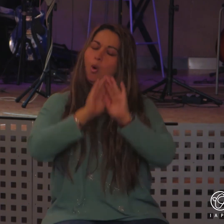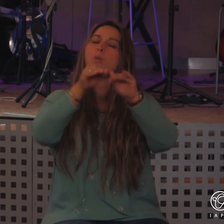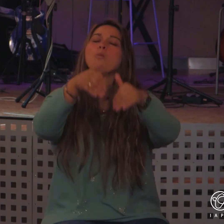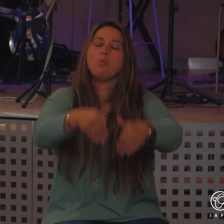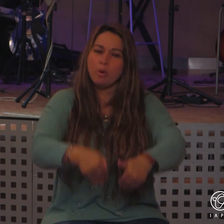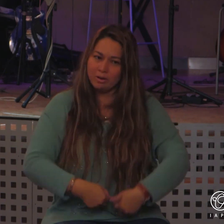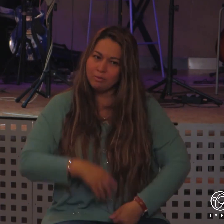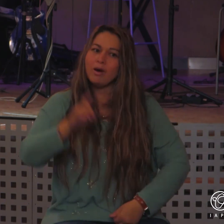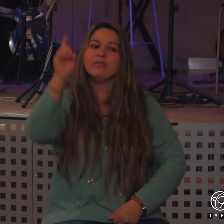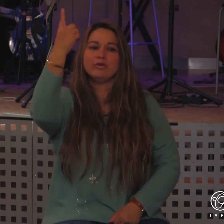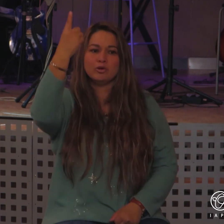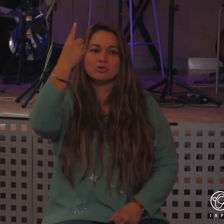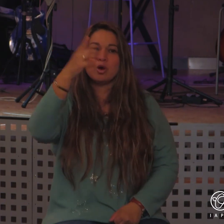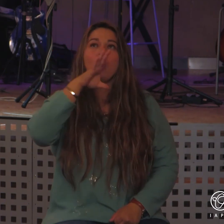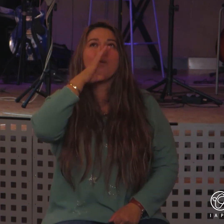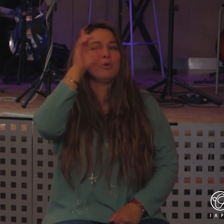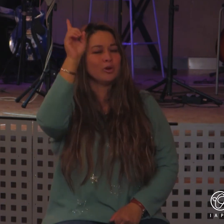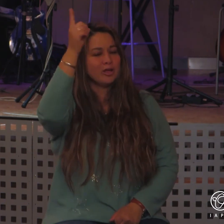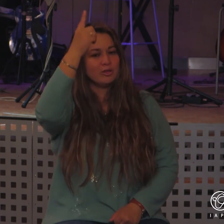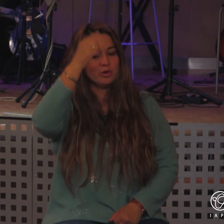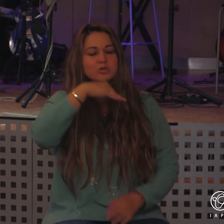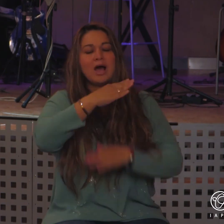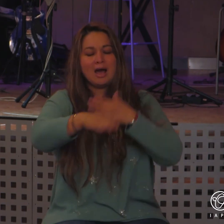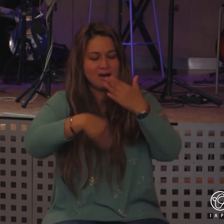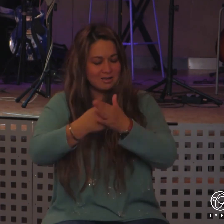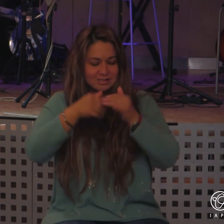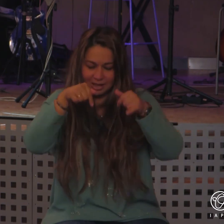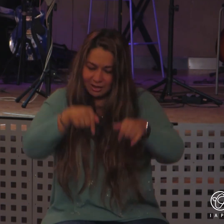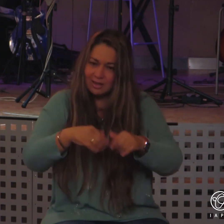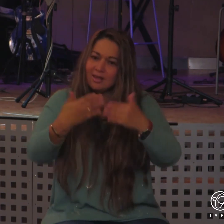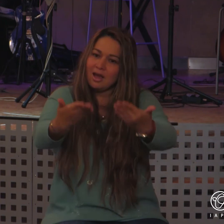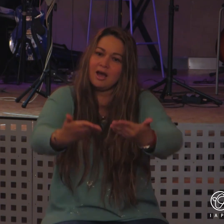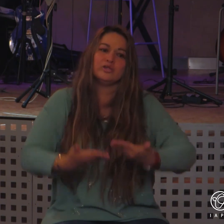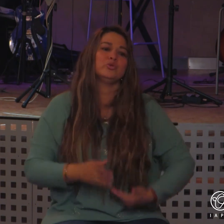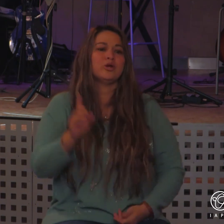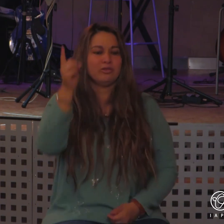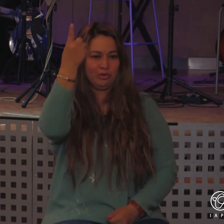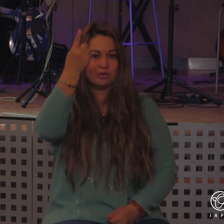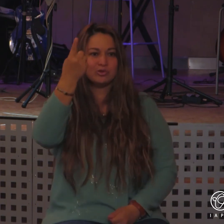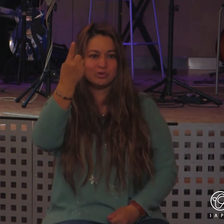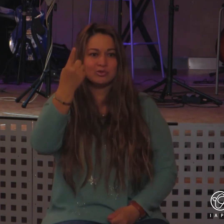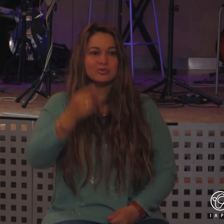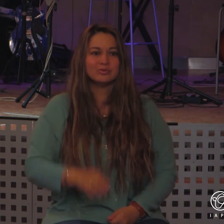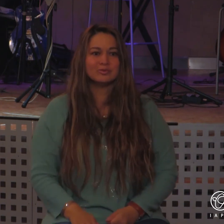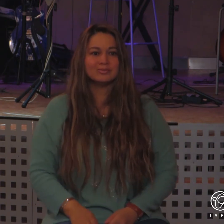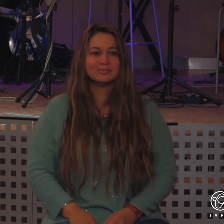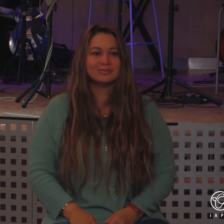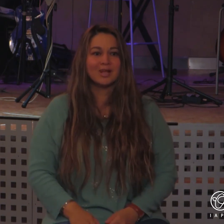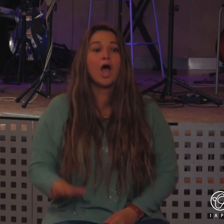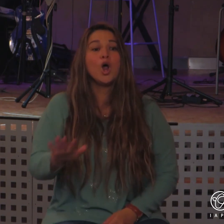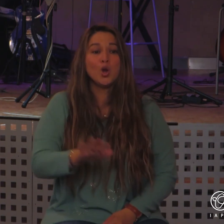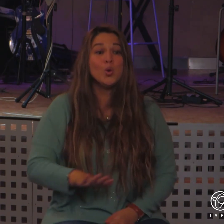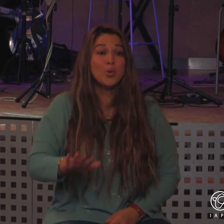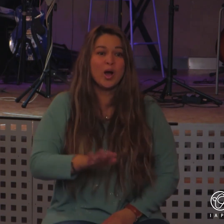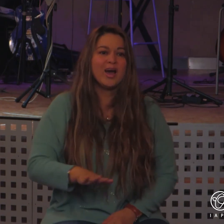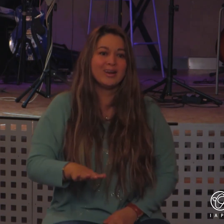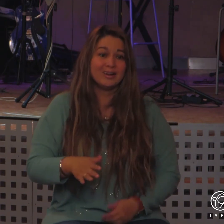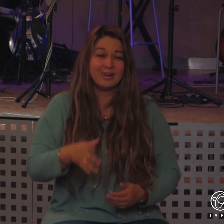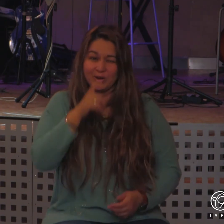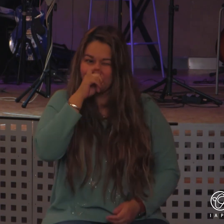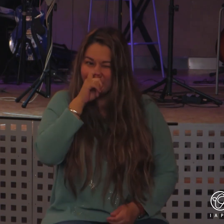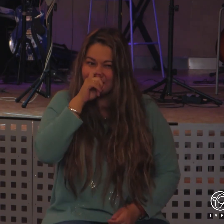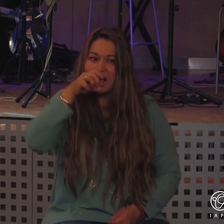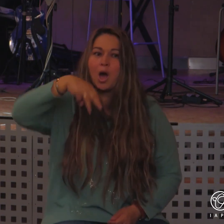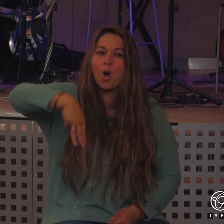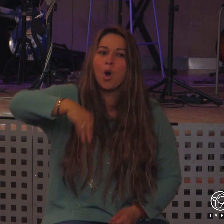Ebenezer, hasta aquí nos ayudó el Señor. En un lugar llamado Mizpa. Ahí el